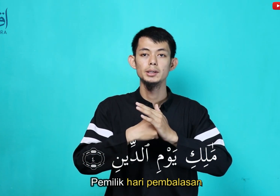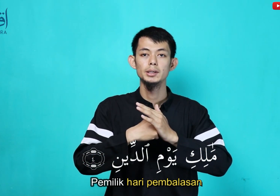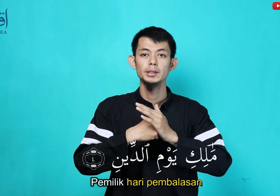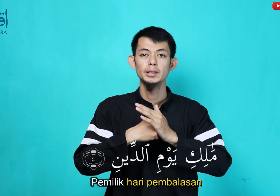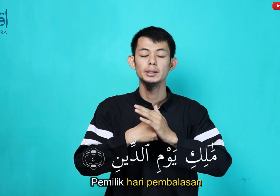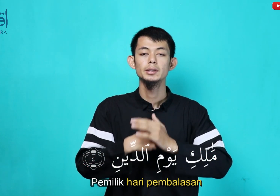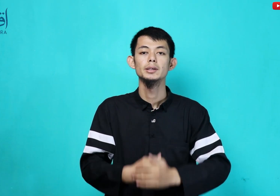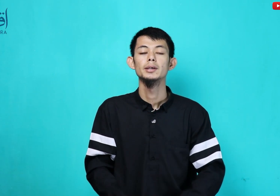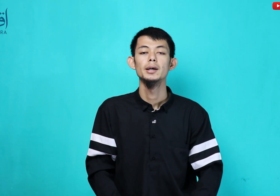yaumiddin.